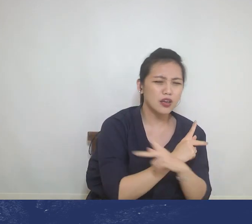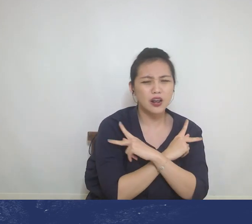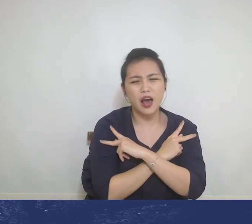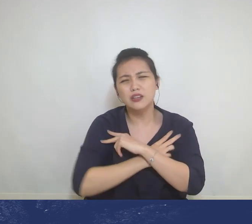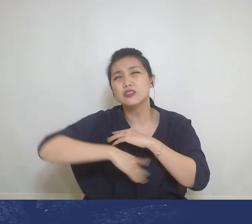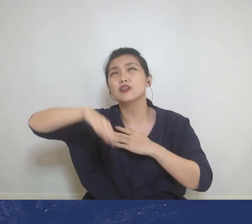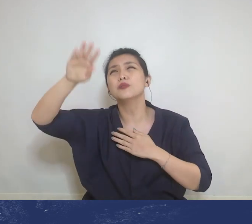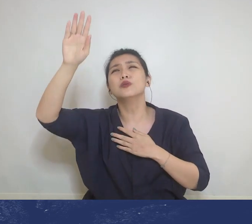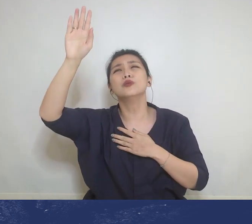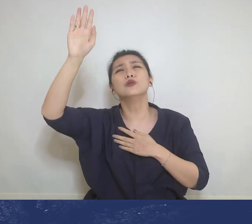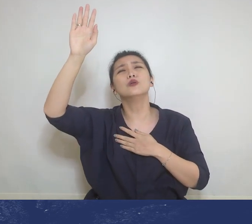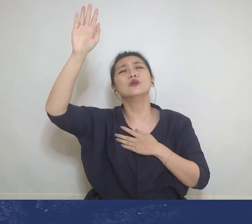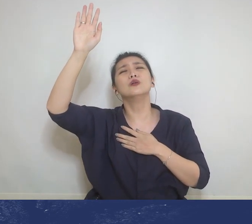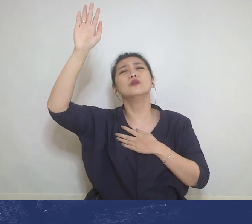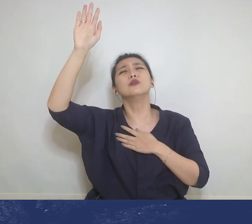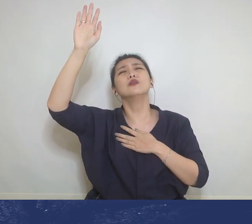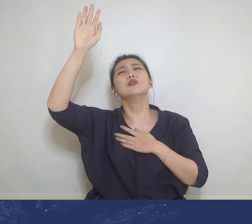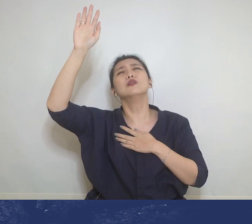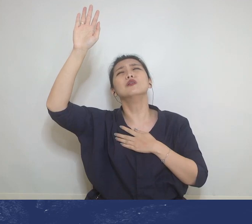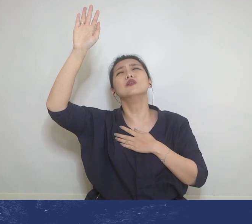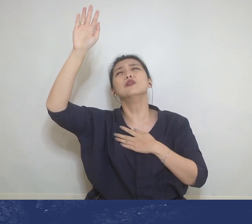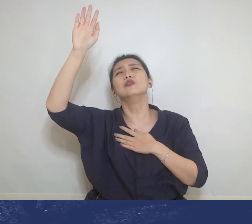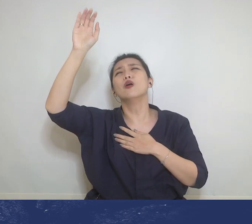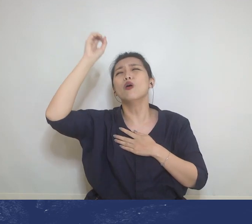God. Nyembah-Mu Tuhan.